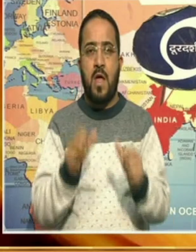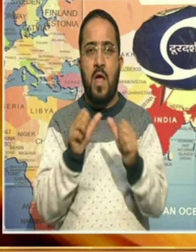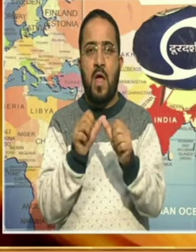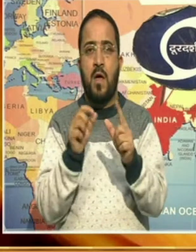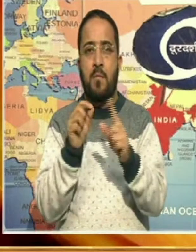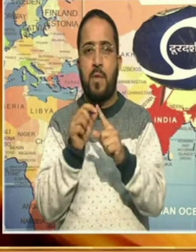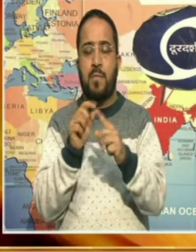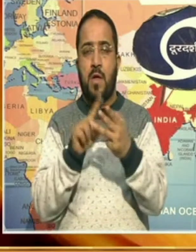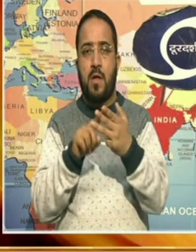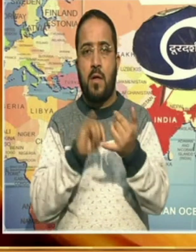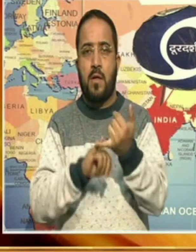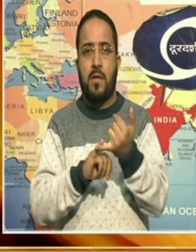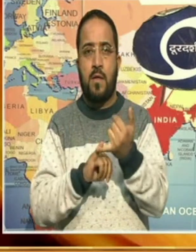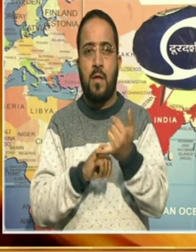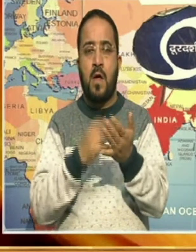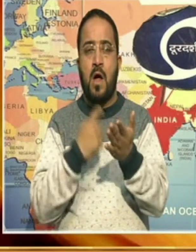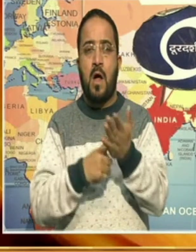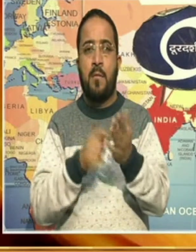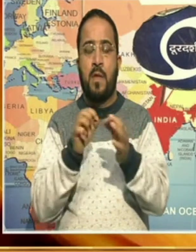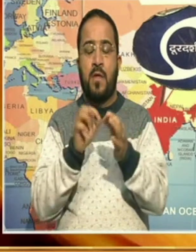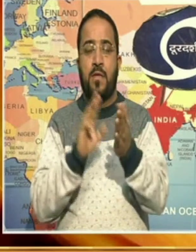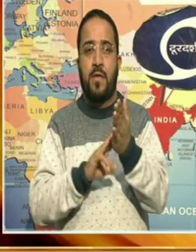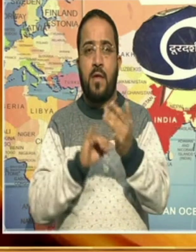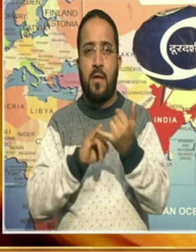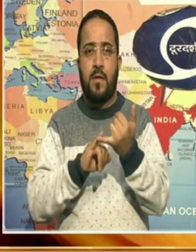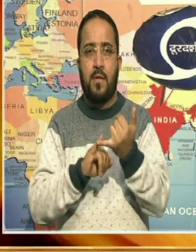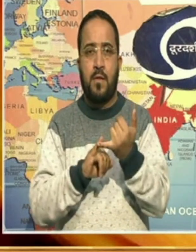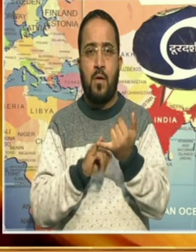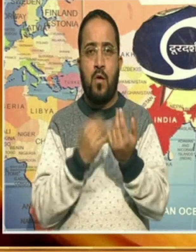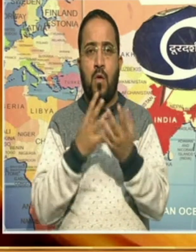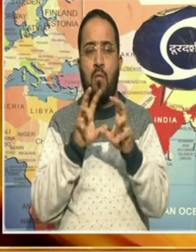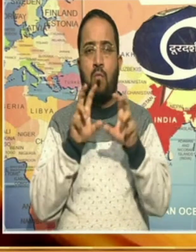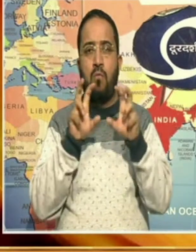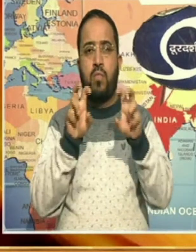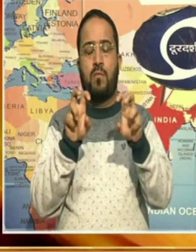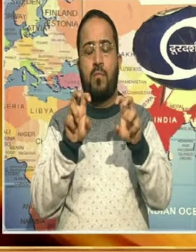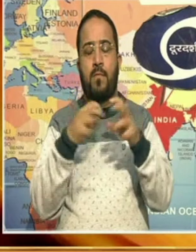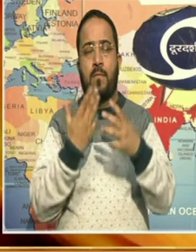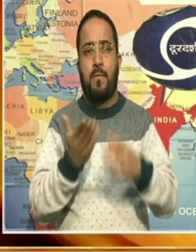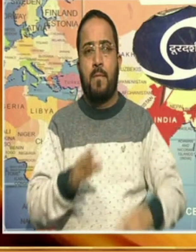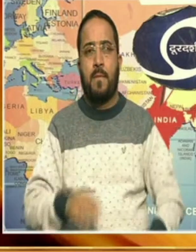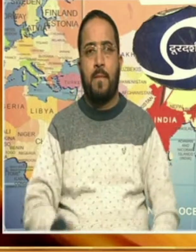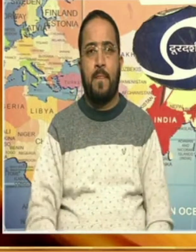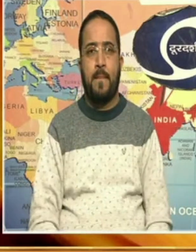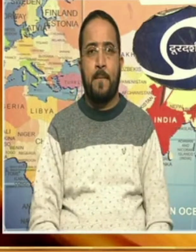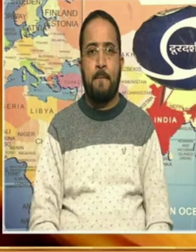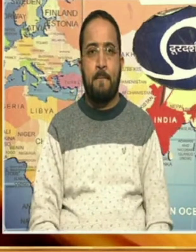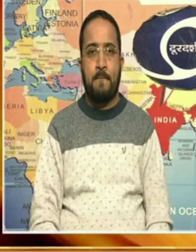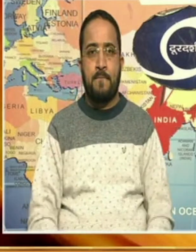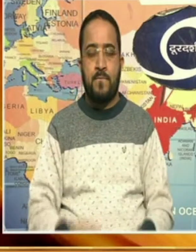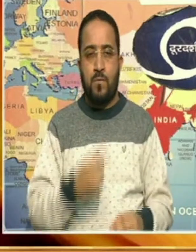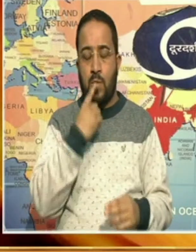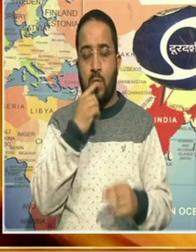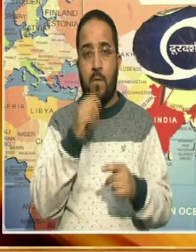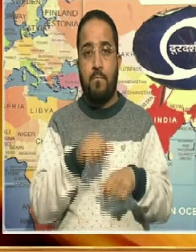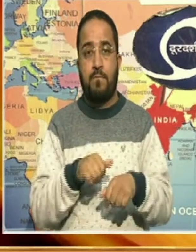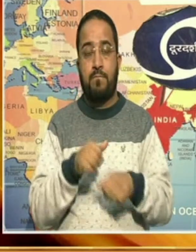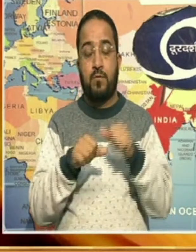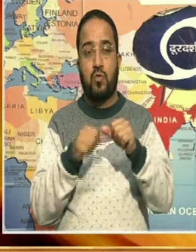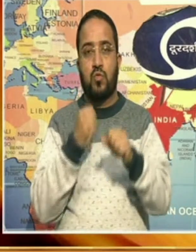اور ویب سائٹس کو بلوگ کر دیا ہے وزارت نے یہ قدم